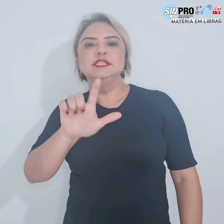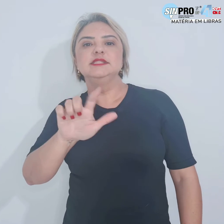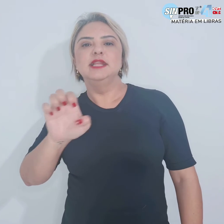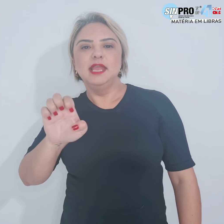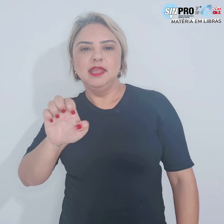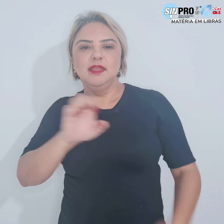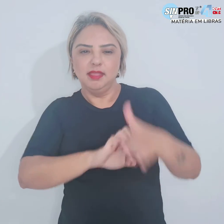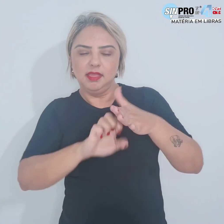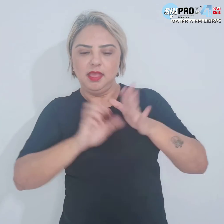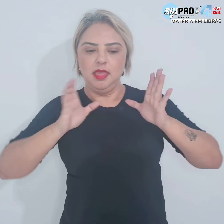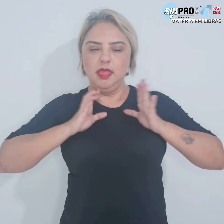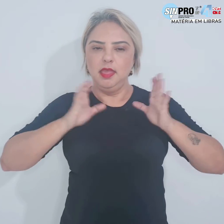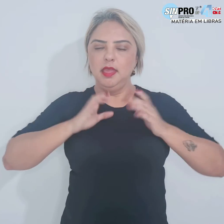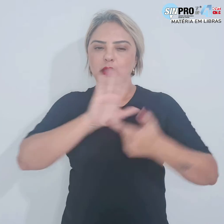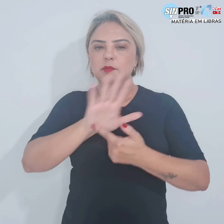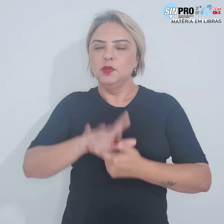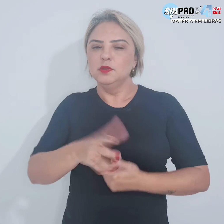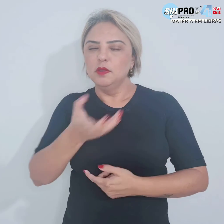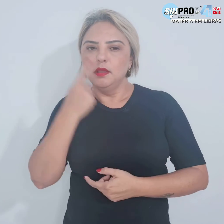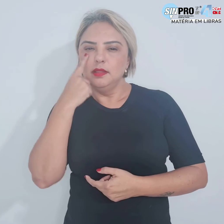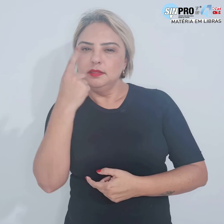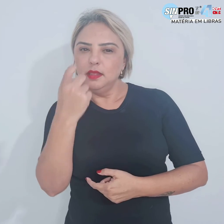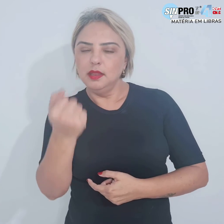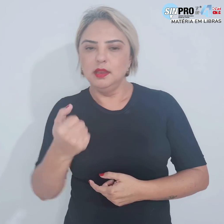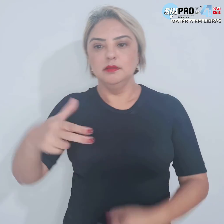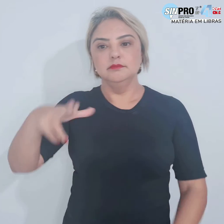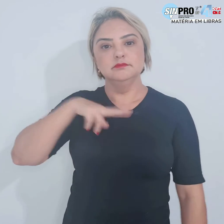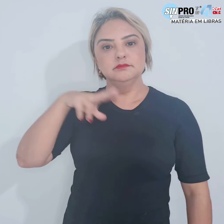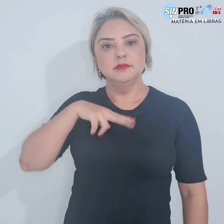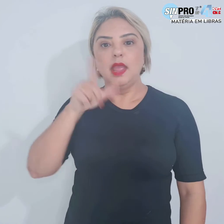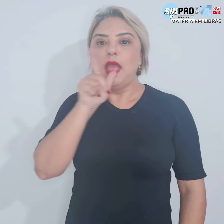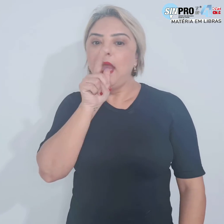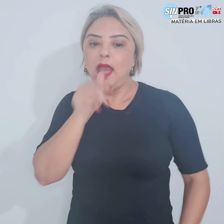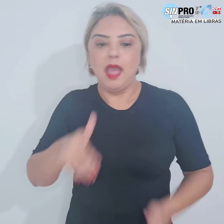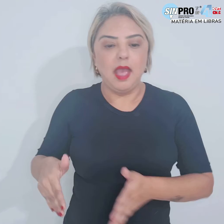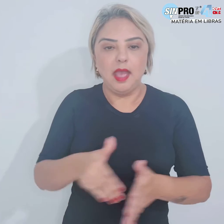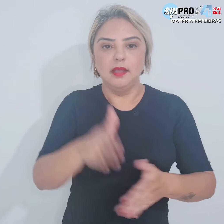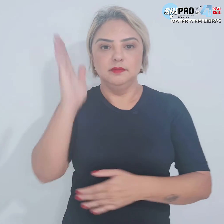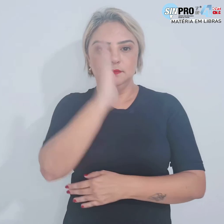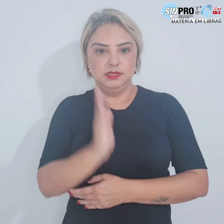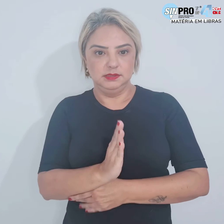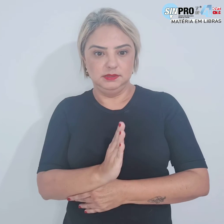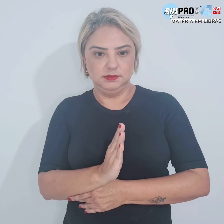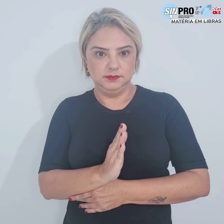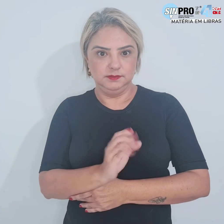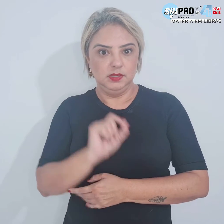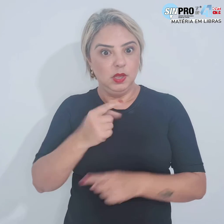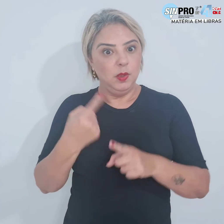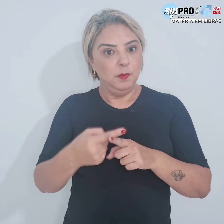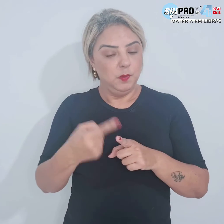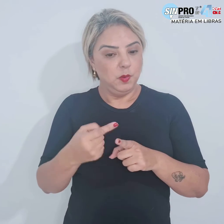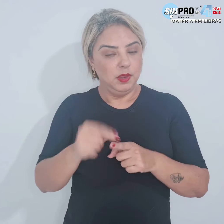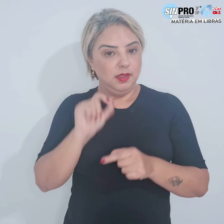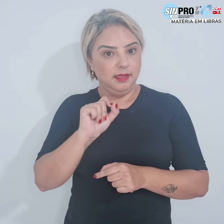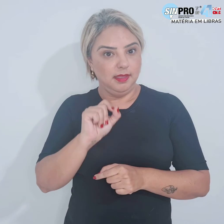Paulo Bucher, que se revelou muito interessado na privatização da água do Brasil. Por causa